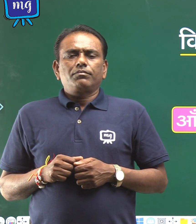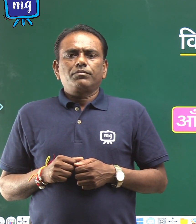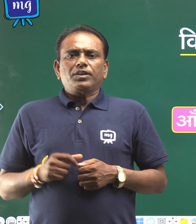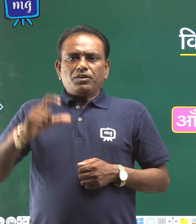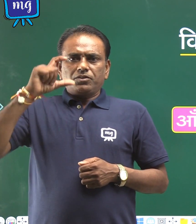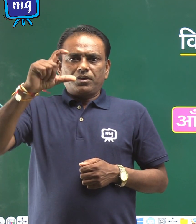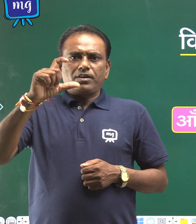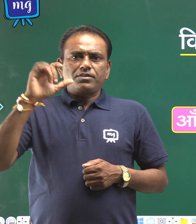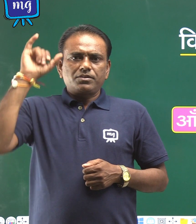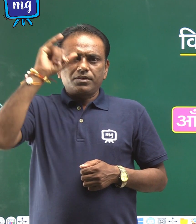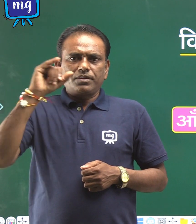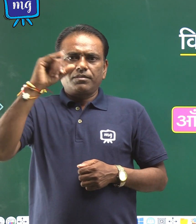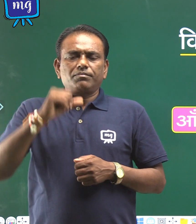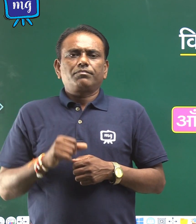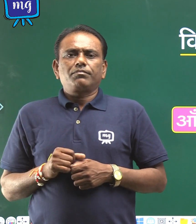कक्षा 6